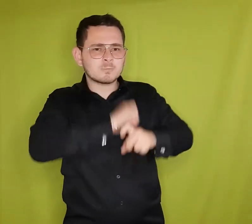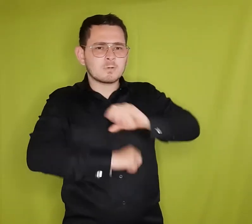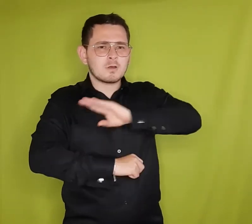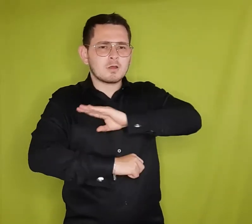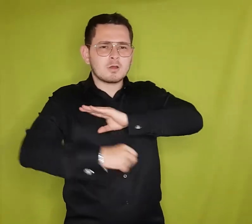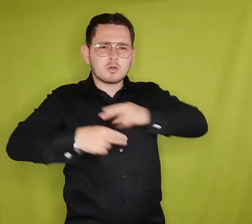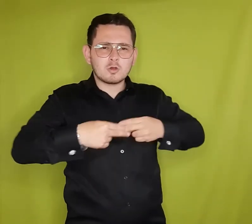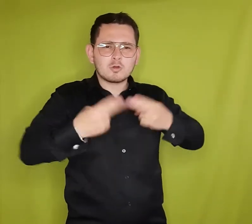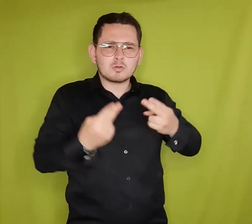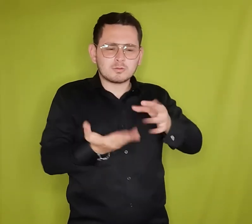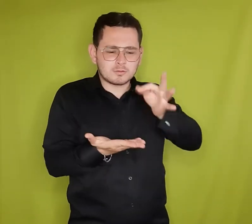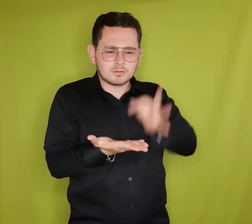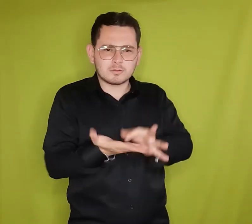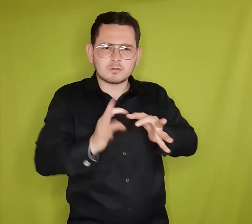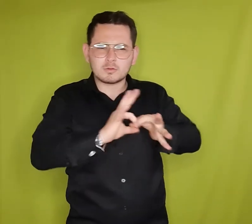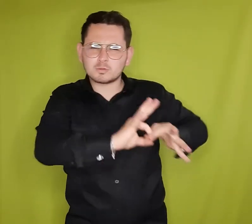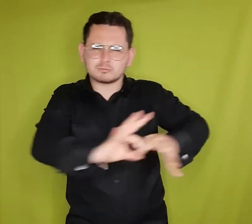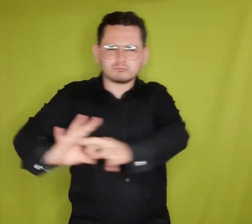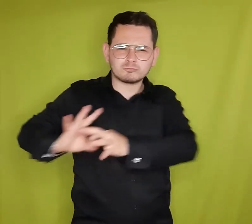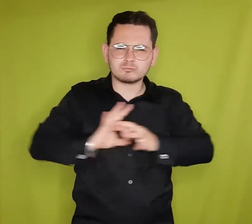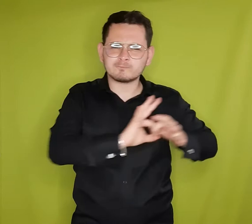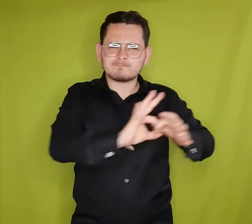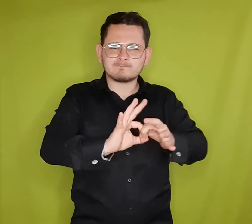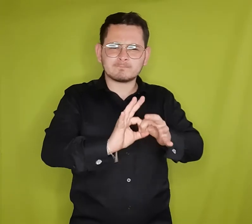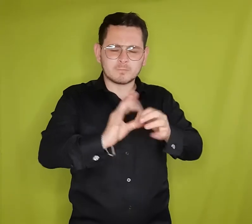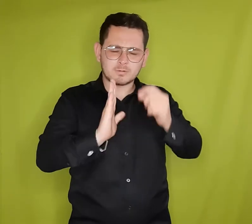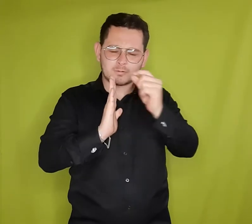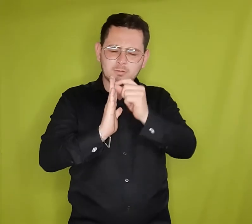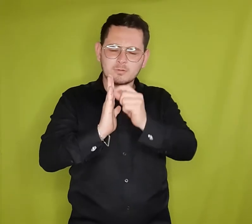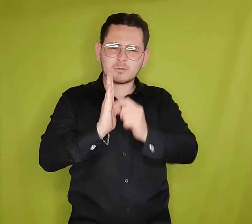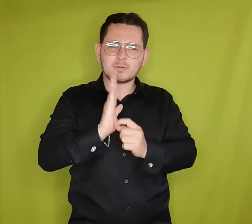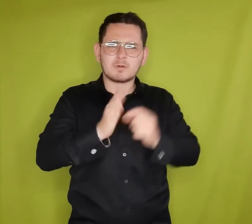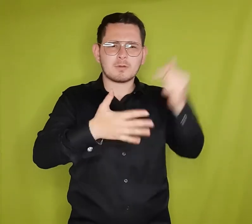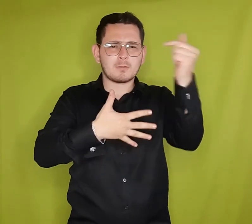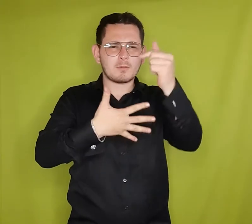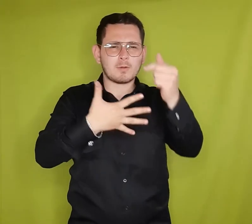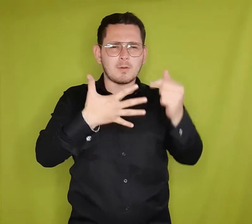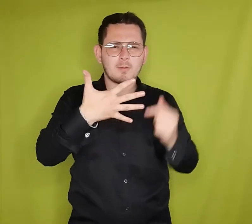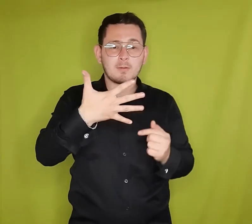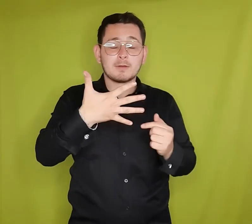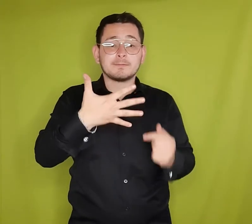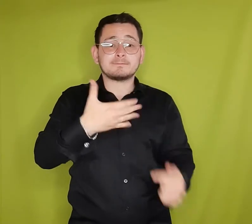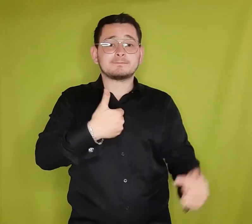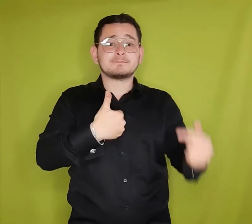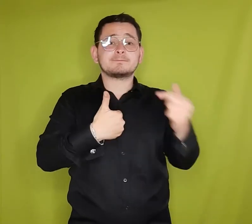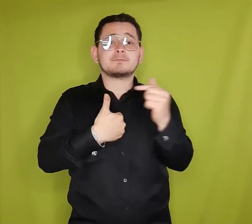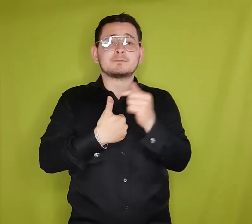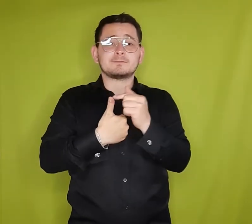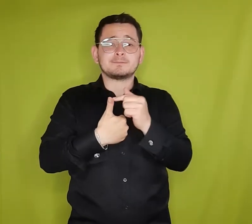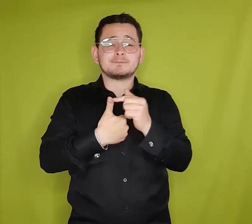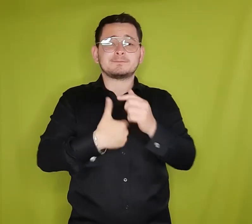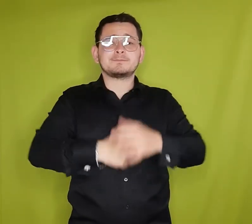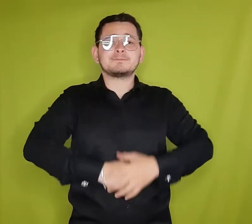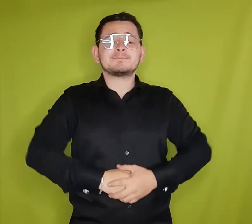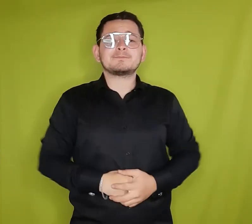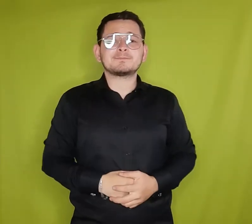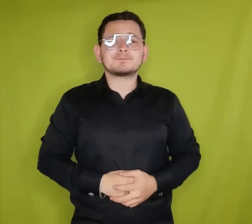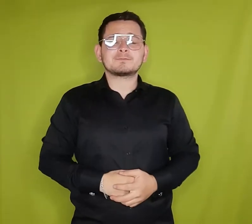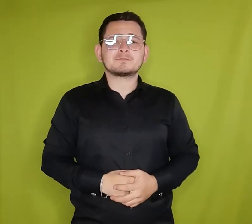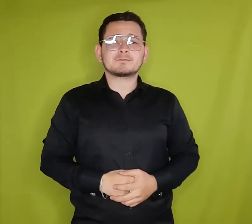administración municipal Tunja, la capital que nos une, se permite informar en los siguientes ítems. Primero, a la fecha